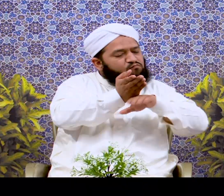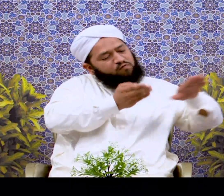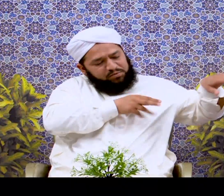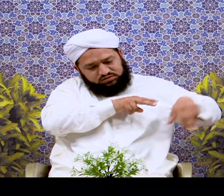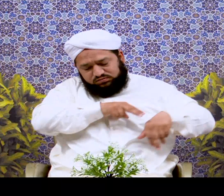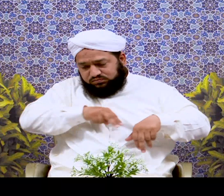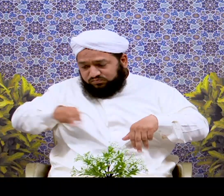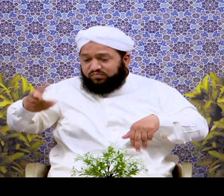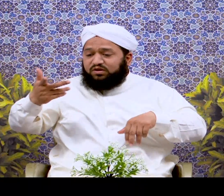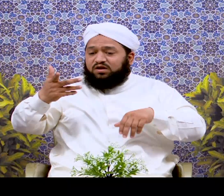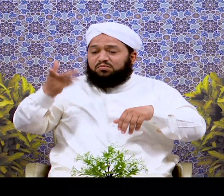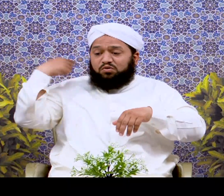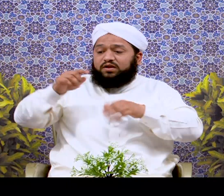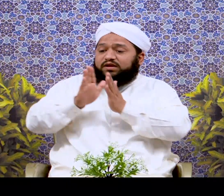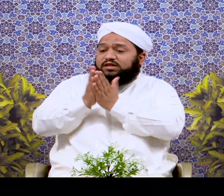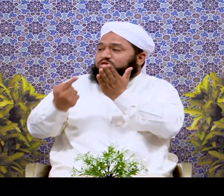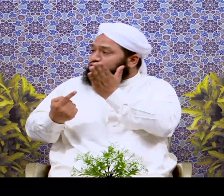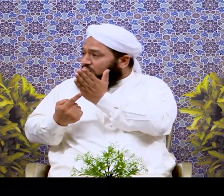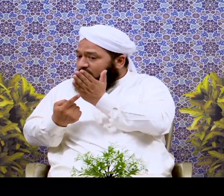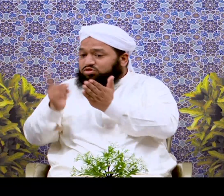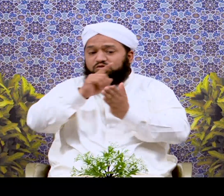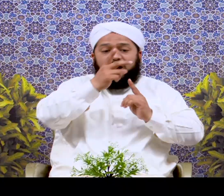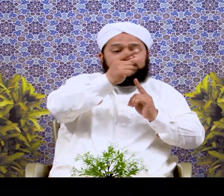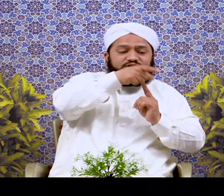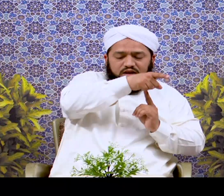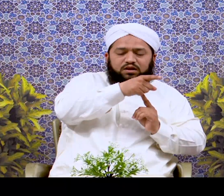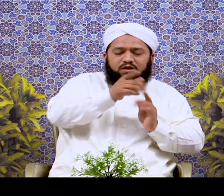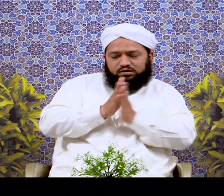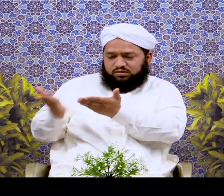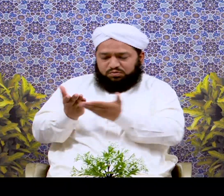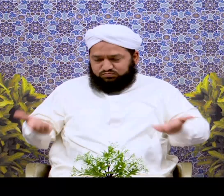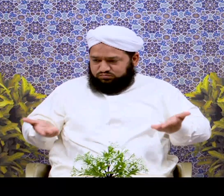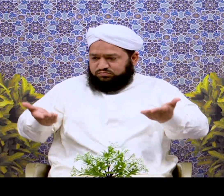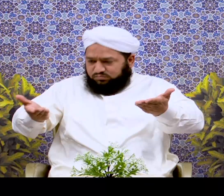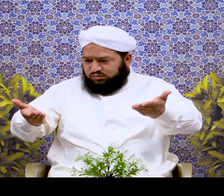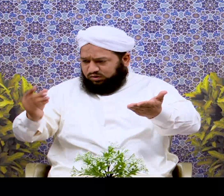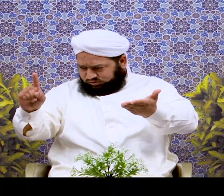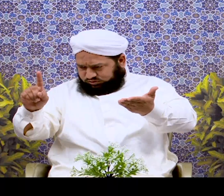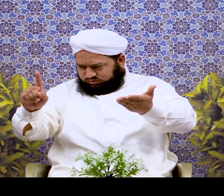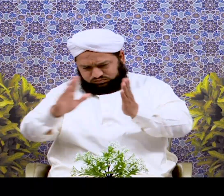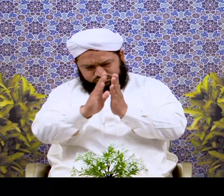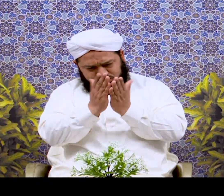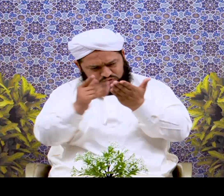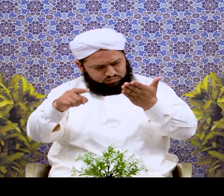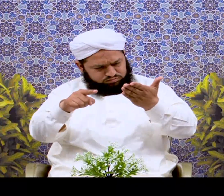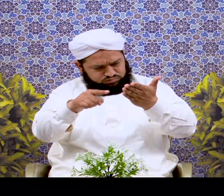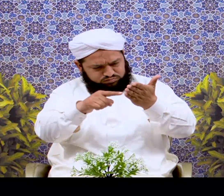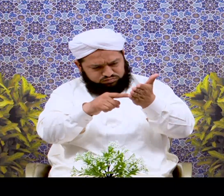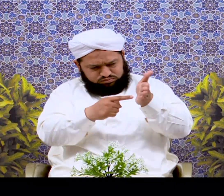تھوڑی دیر کے بعد واپس آیا تو تورات شریف یا انجیل مقدس اس کے ہاتھ میں تھی۔ اس نے جلدی سے آسمانی کتاب کا